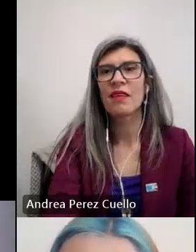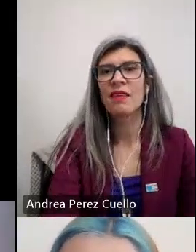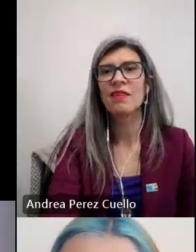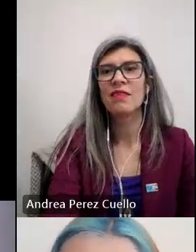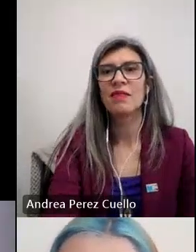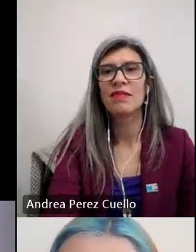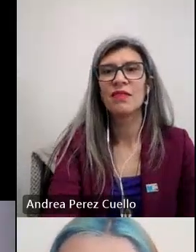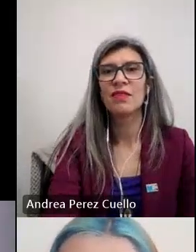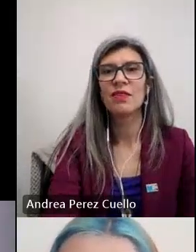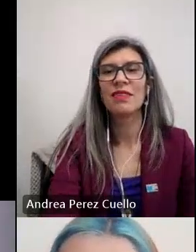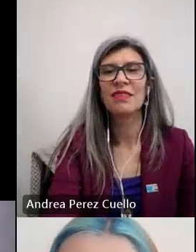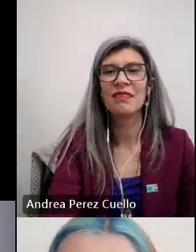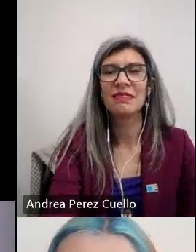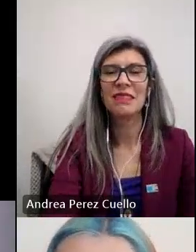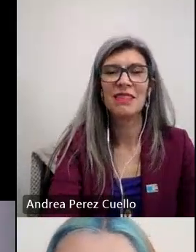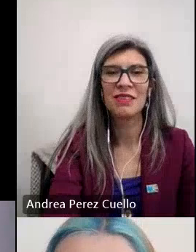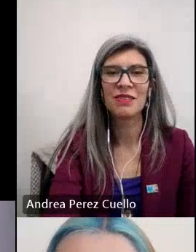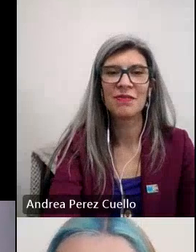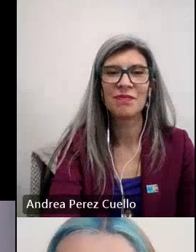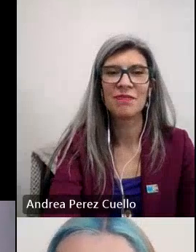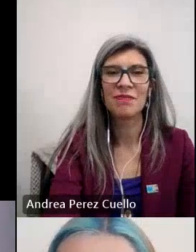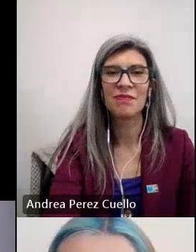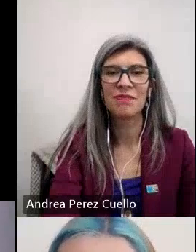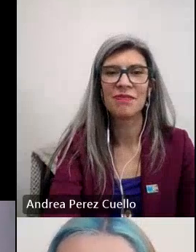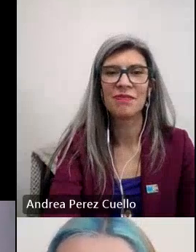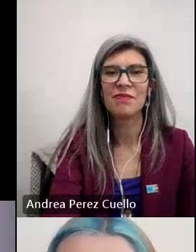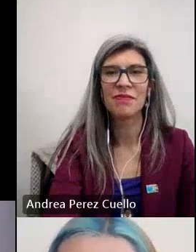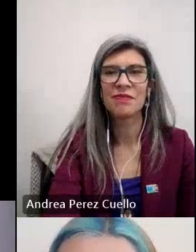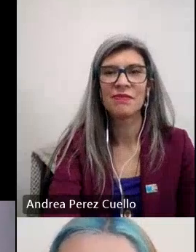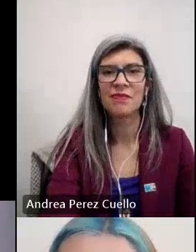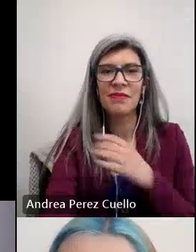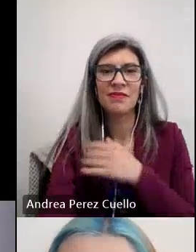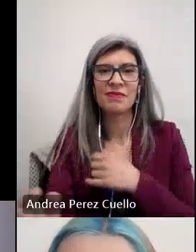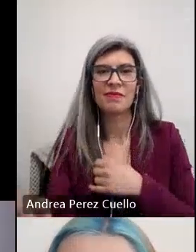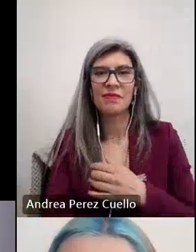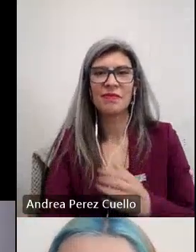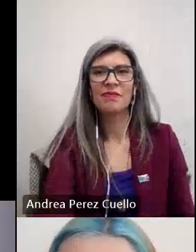cultura sorda, la identidad sorda, es muy importante.